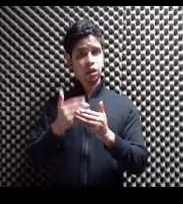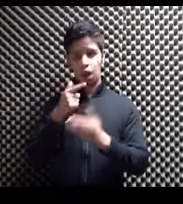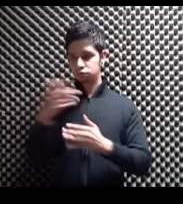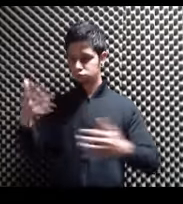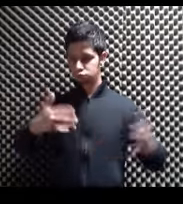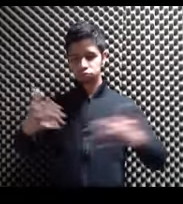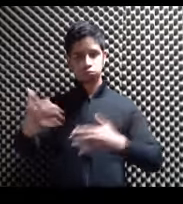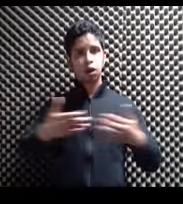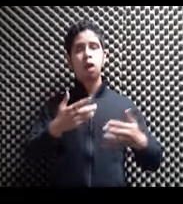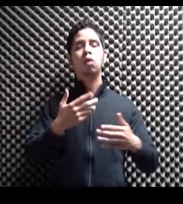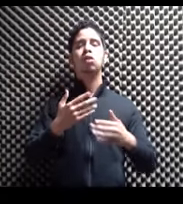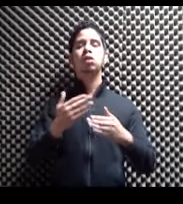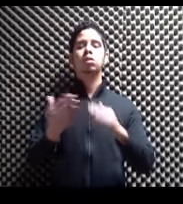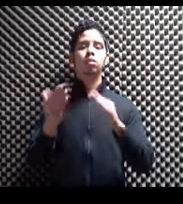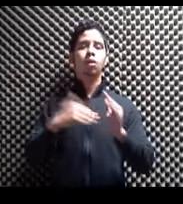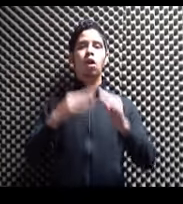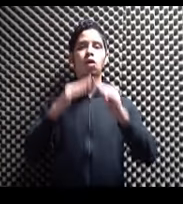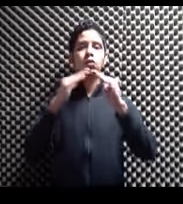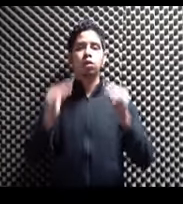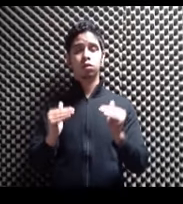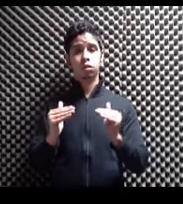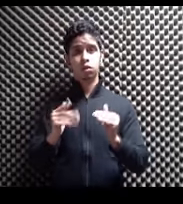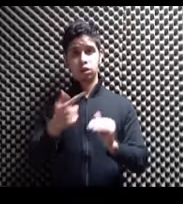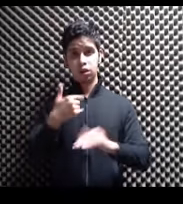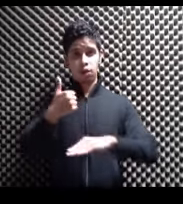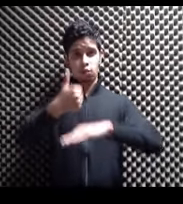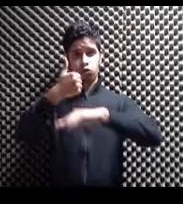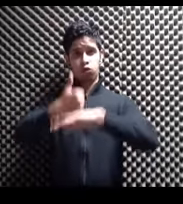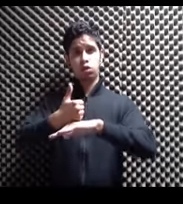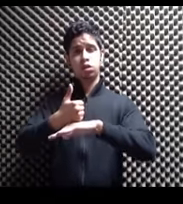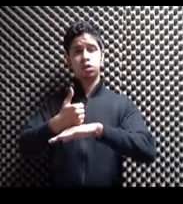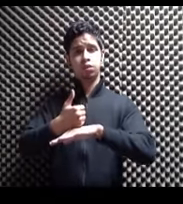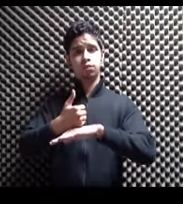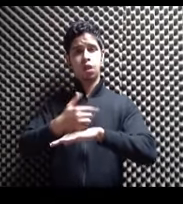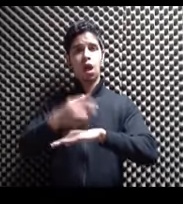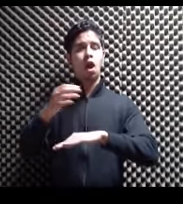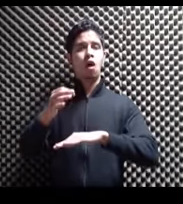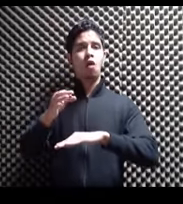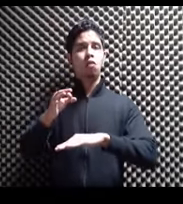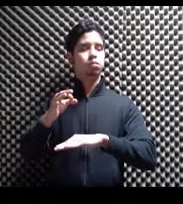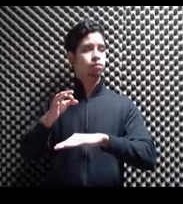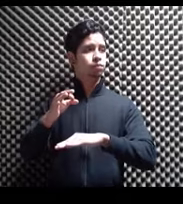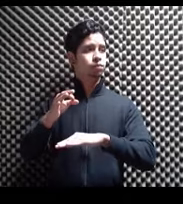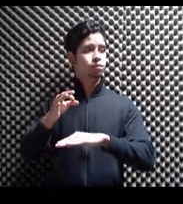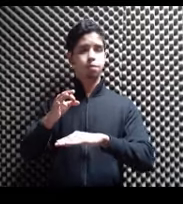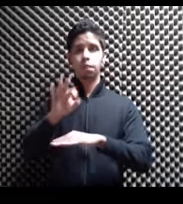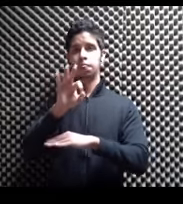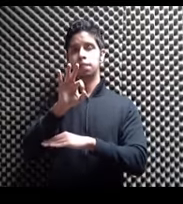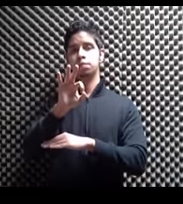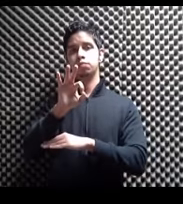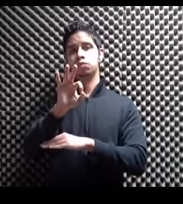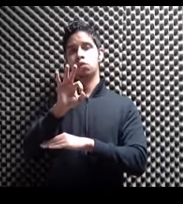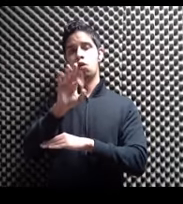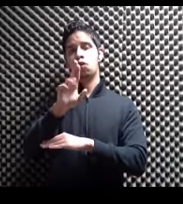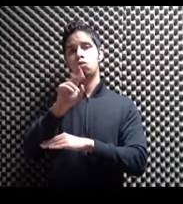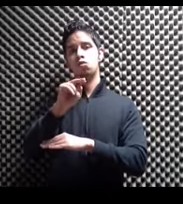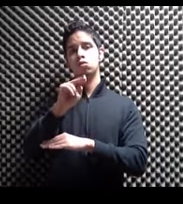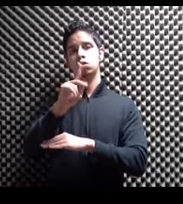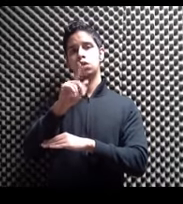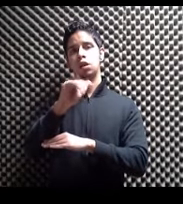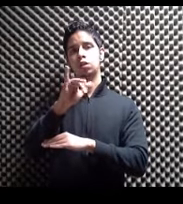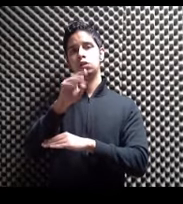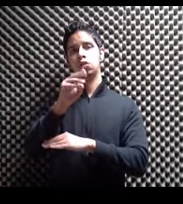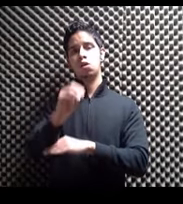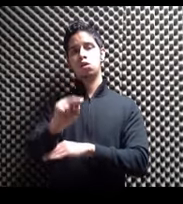Ay, Dios mío, la Fundación para los Animales, así como, uh-huh. como se llama. Y entonces tiene 45 perros y 10 gatos. Pero entonces, ¿qué